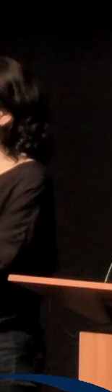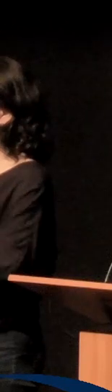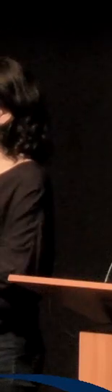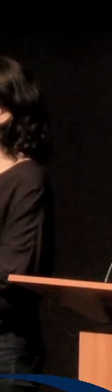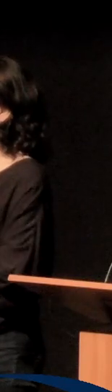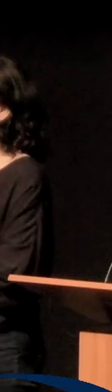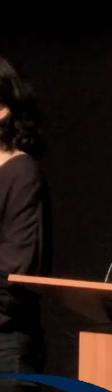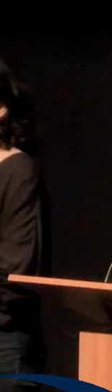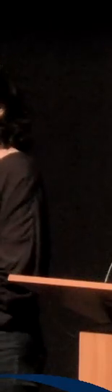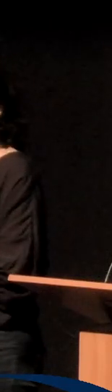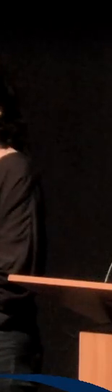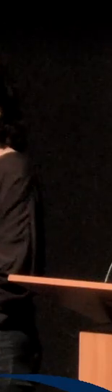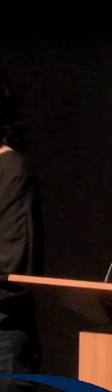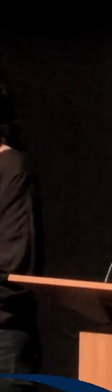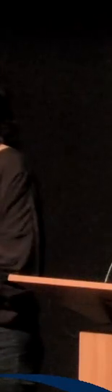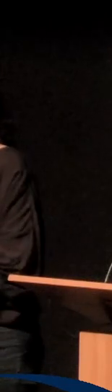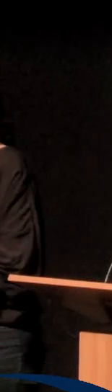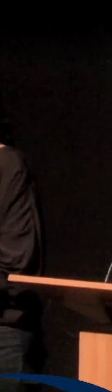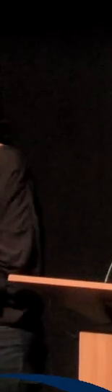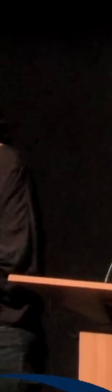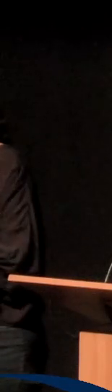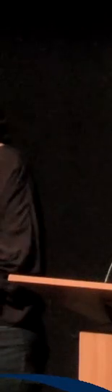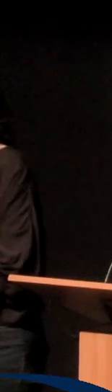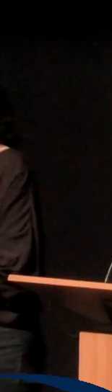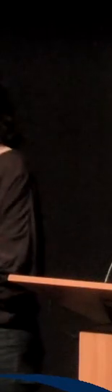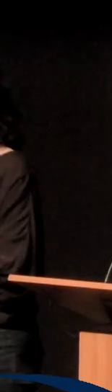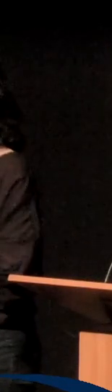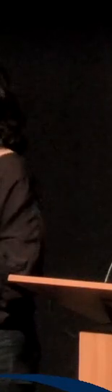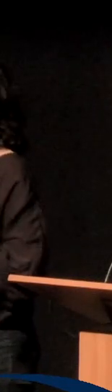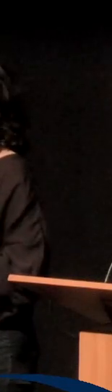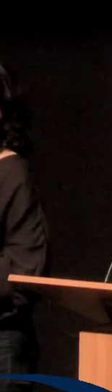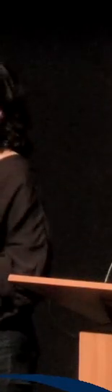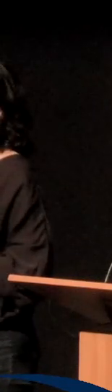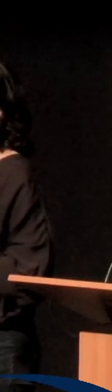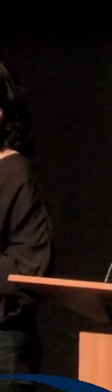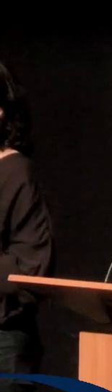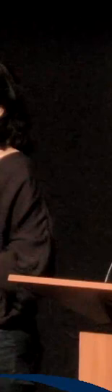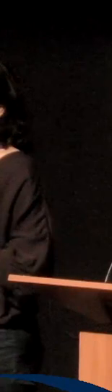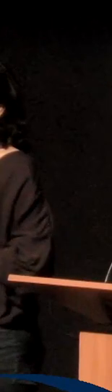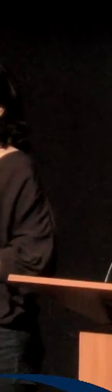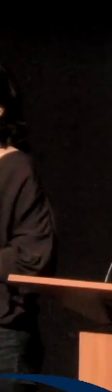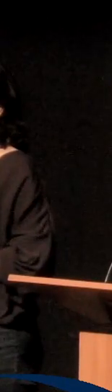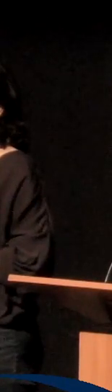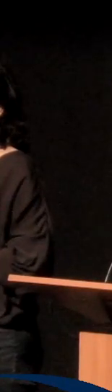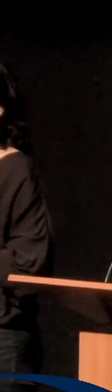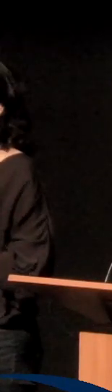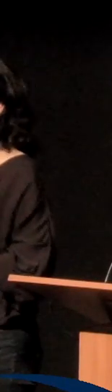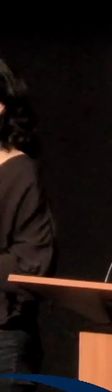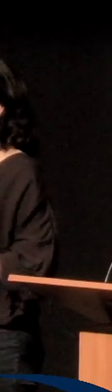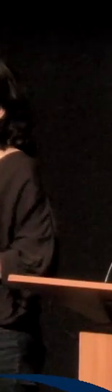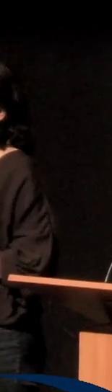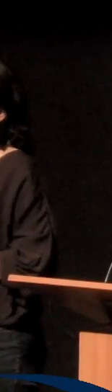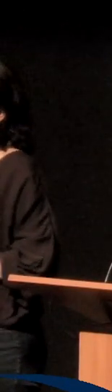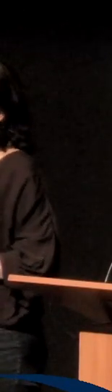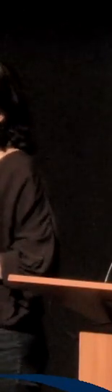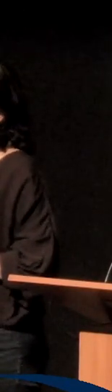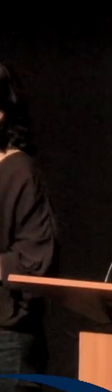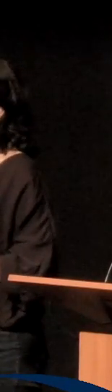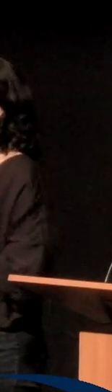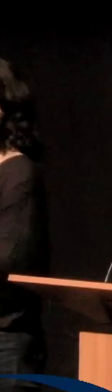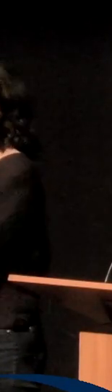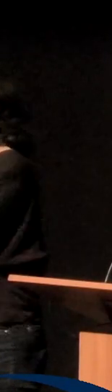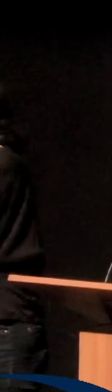eu não vou passar uma uma aqui né dividida por pelos diferentes atores sociais tem lá pelo merendeiro pelo agricultor